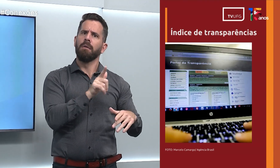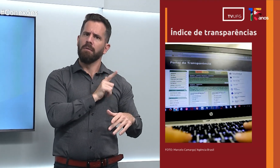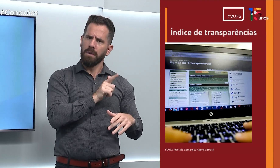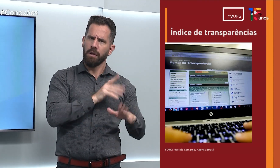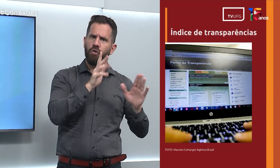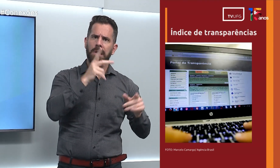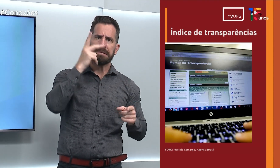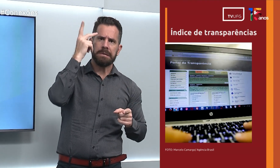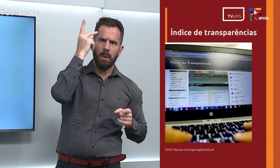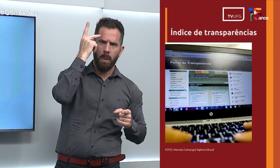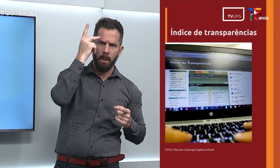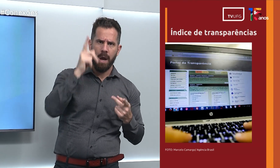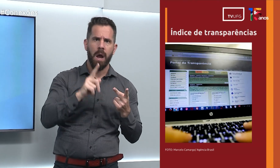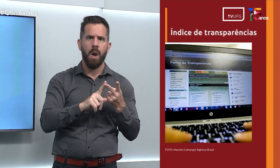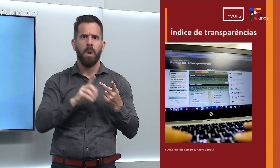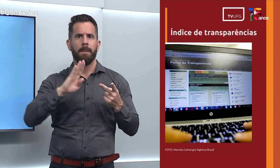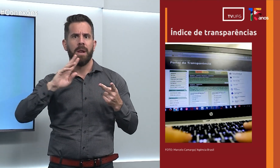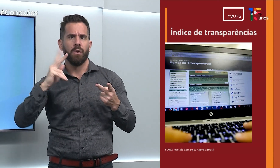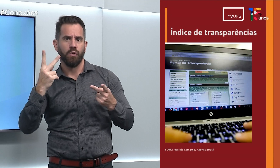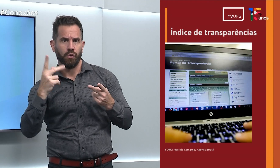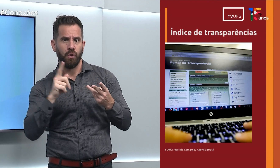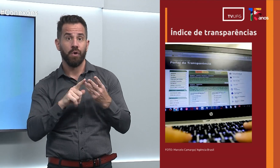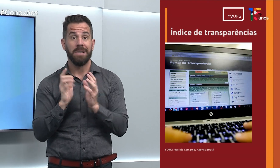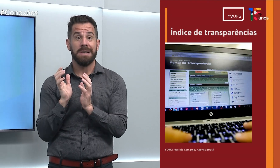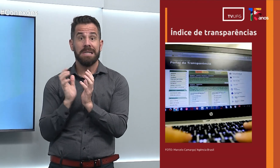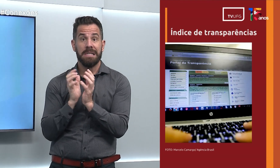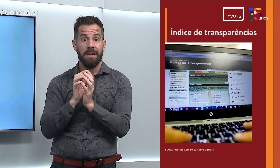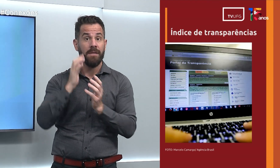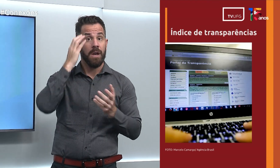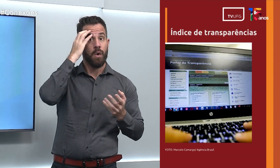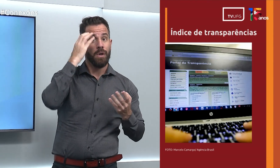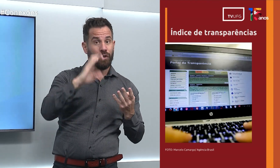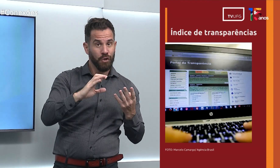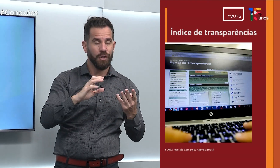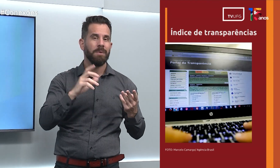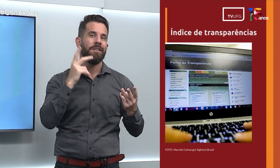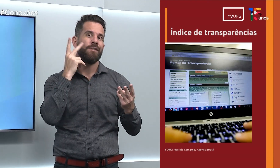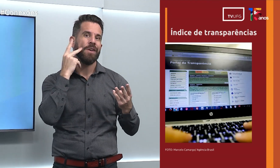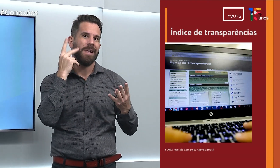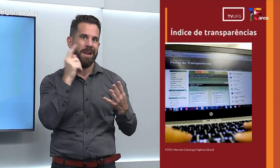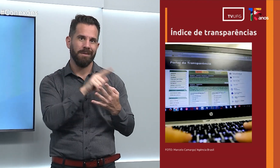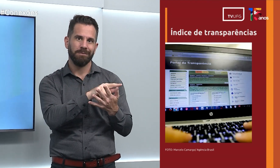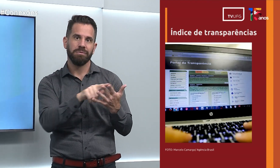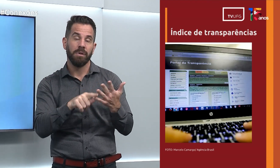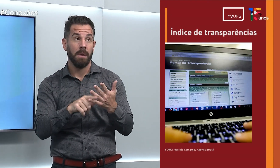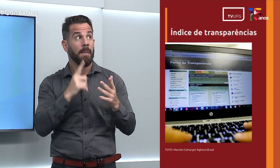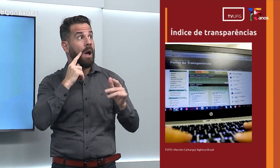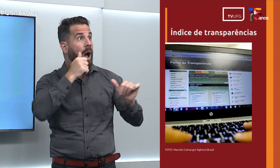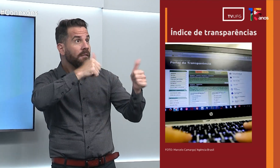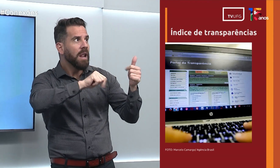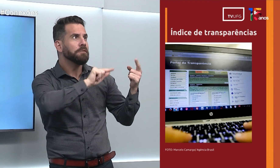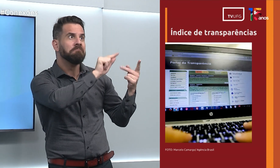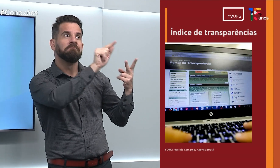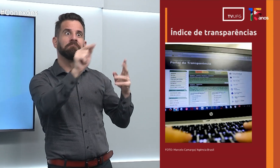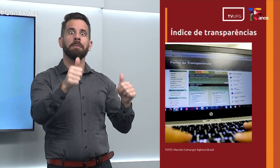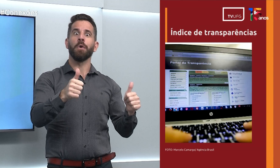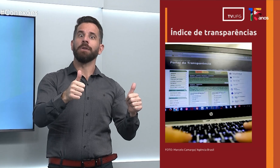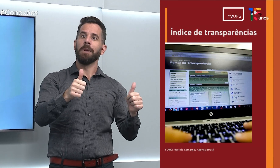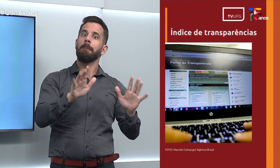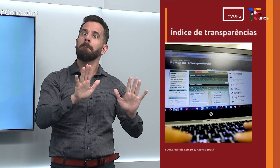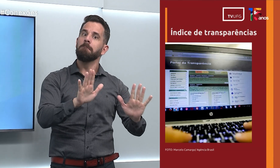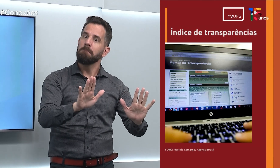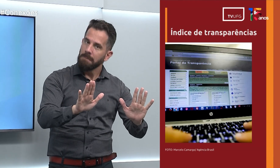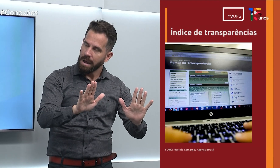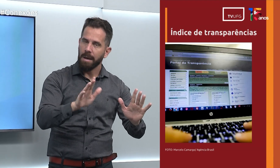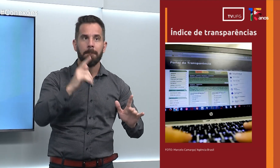Belo Horizonte, Recife, Curitiba e Fortaleza. Mas essa avaliação não é tão positiva assim, não. A